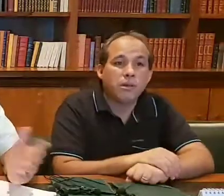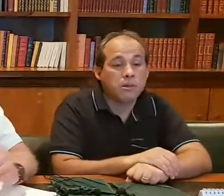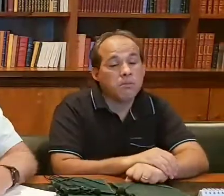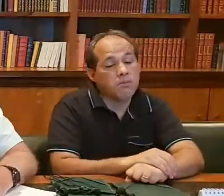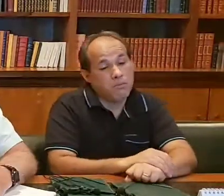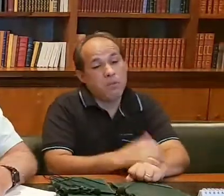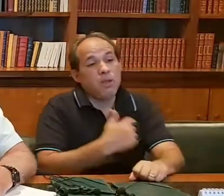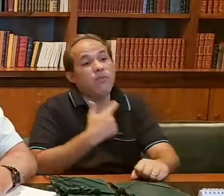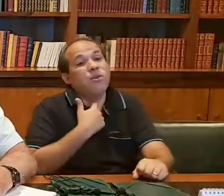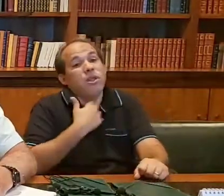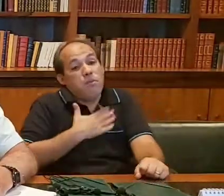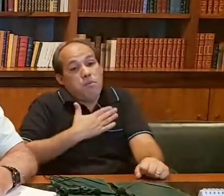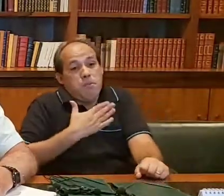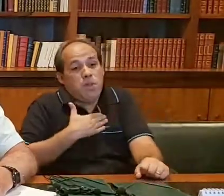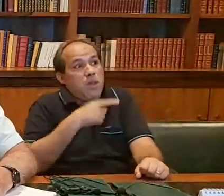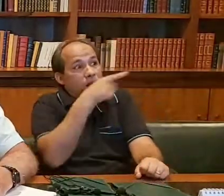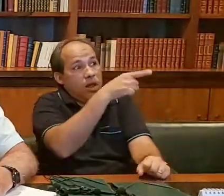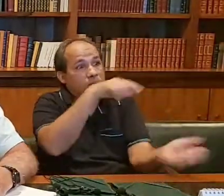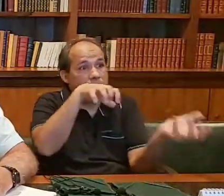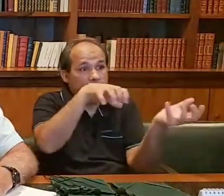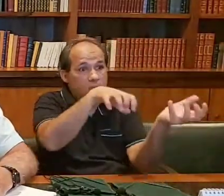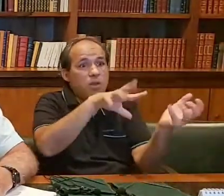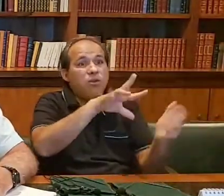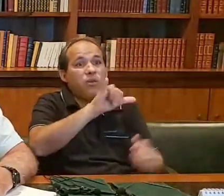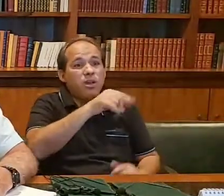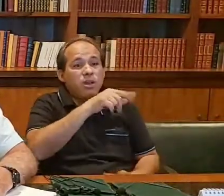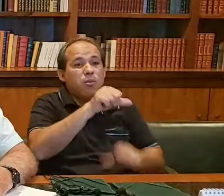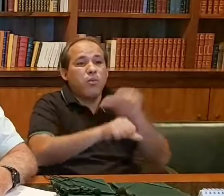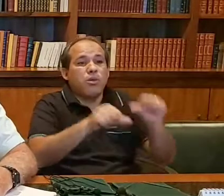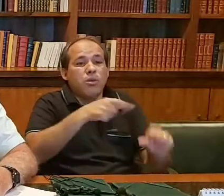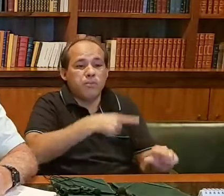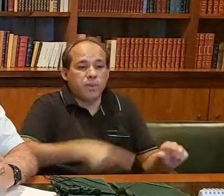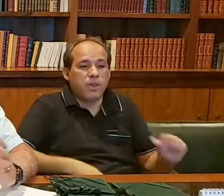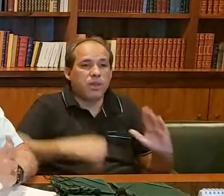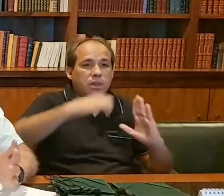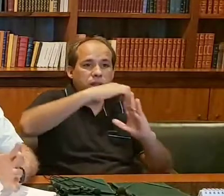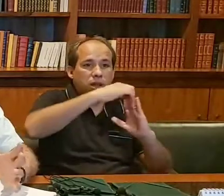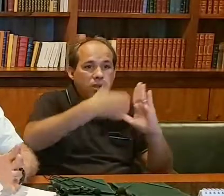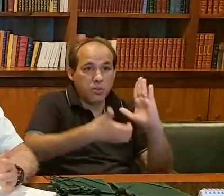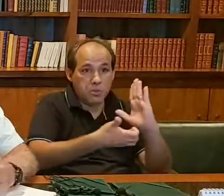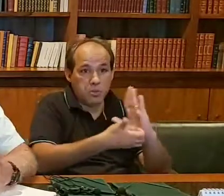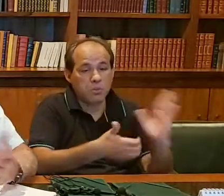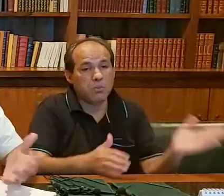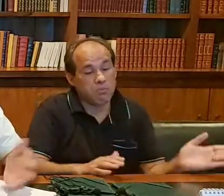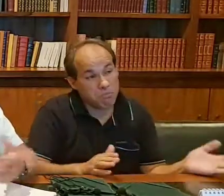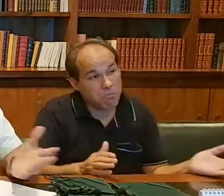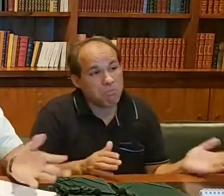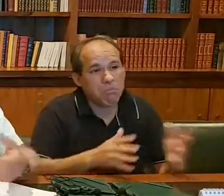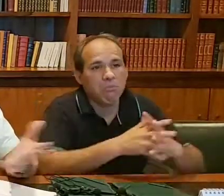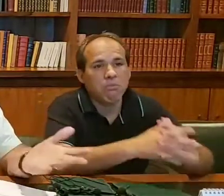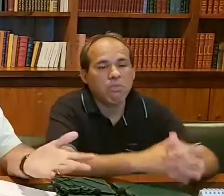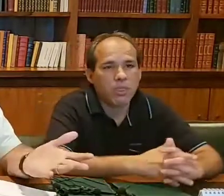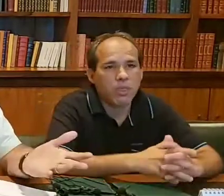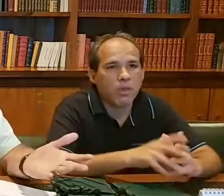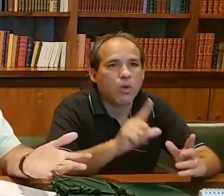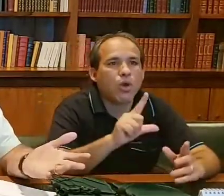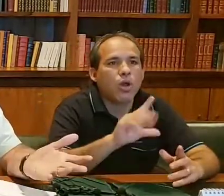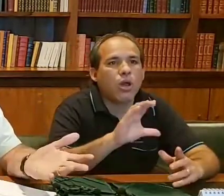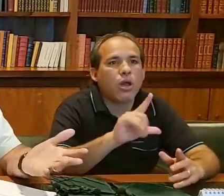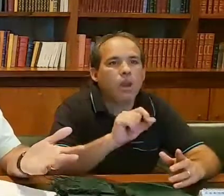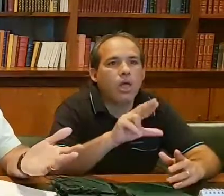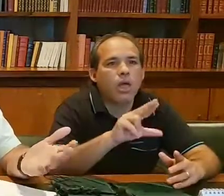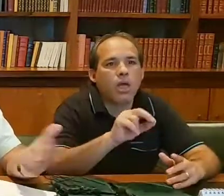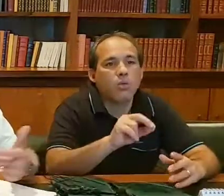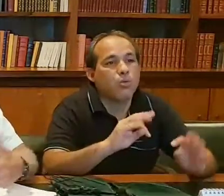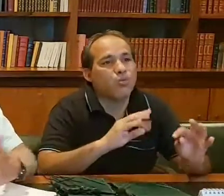Vai ter mudança na mesa da Câmara e do Senado. Câmara e Senado. Então. Lógico, todo mundo tem